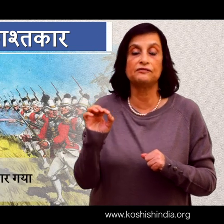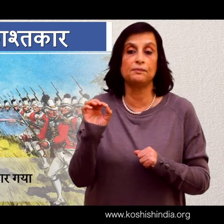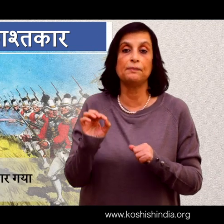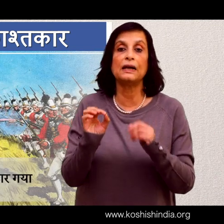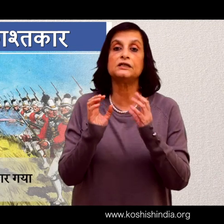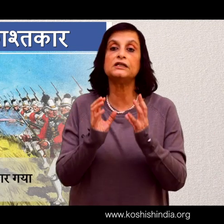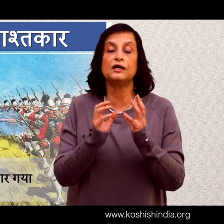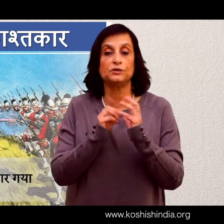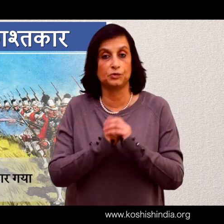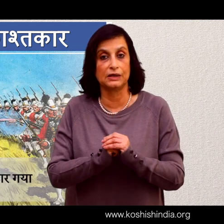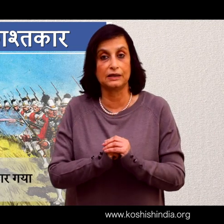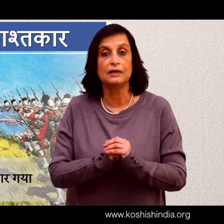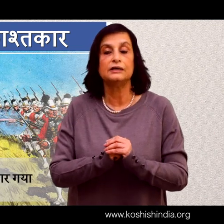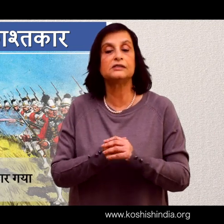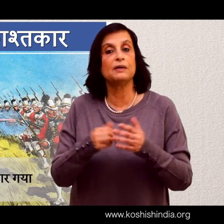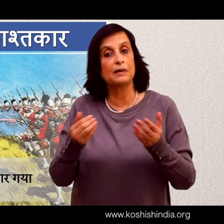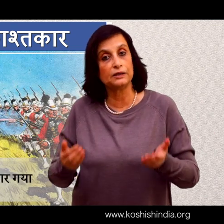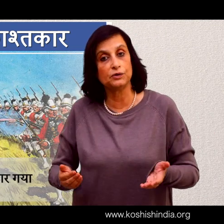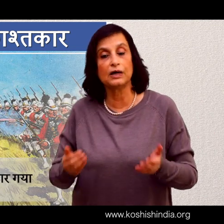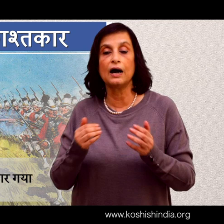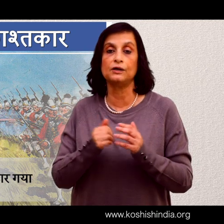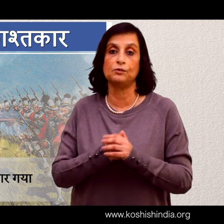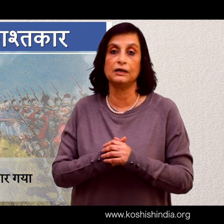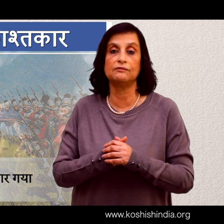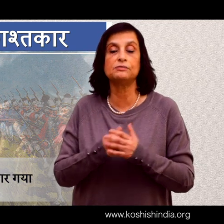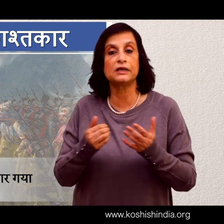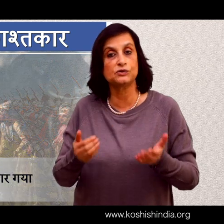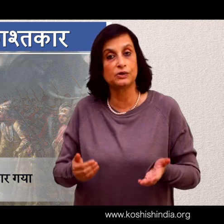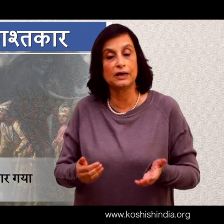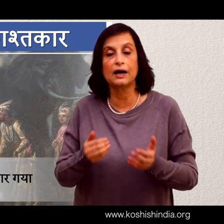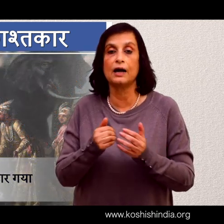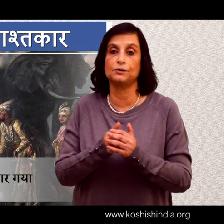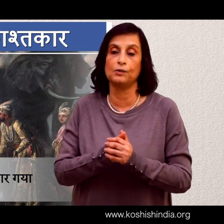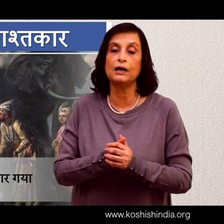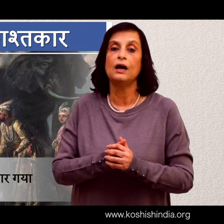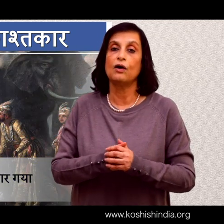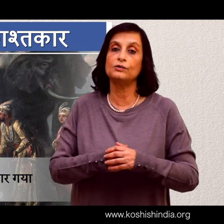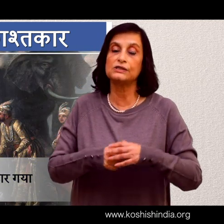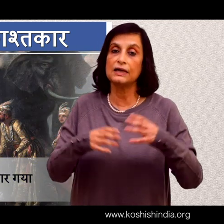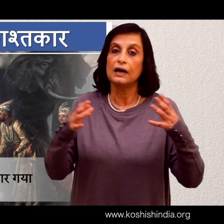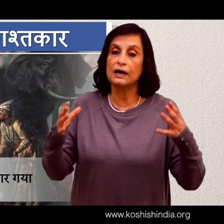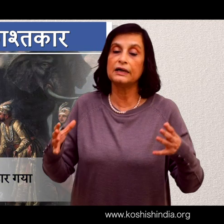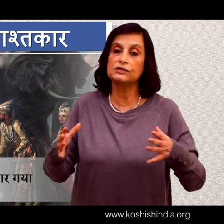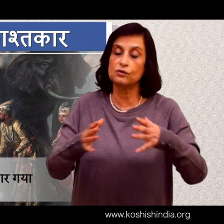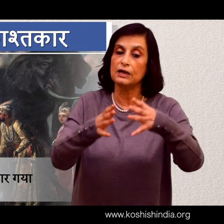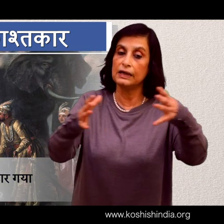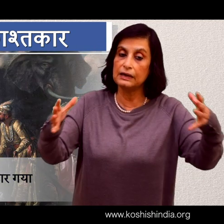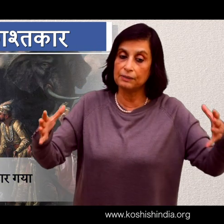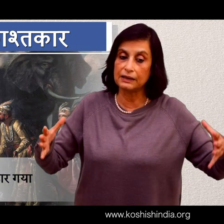प्लासीकायुद्धहुआजिसमें भारतीयोंकोहारकासामनाकरनापड़ा।नवाब सिराज-उद-दौलाकीहारहुईऔर इसके